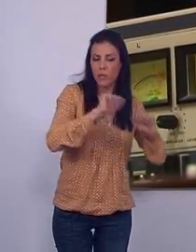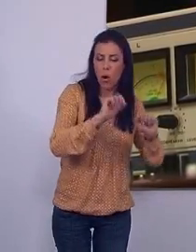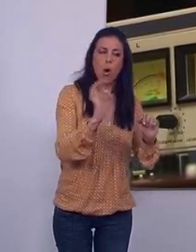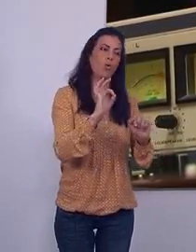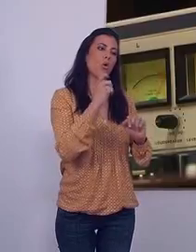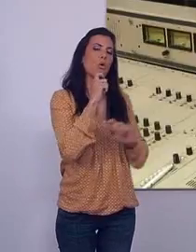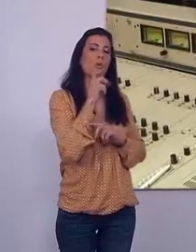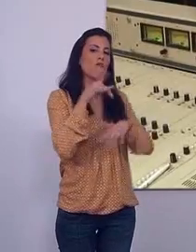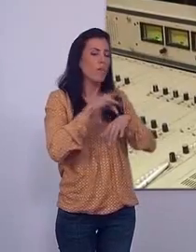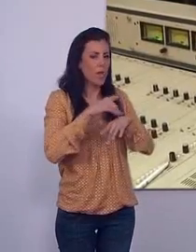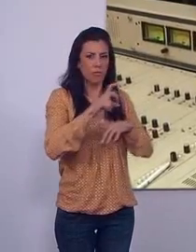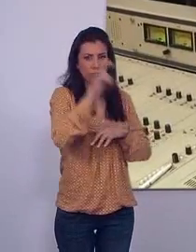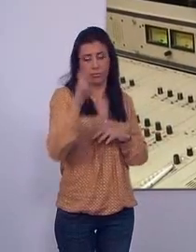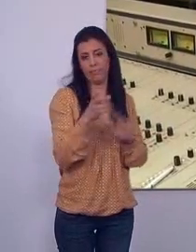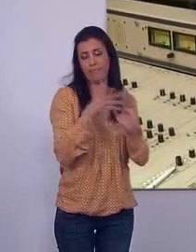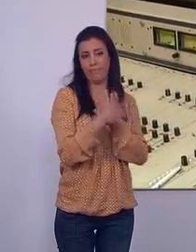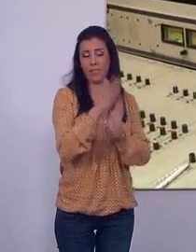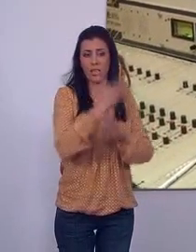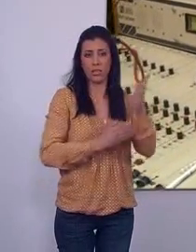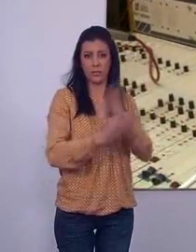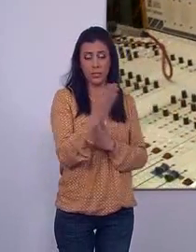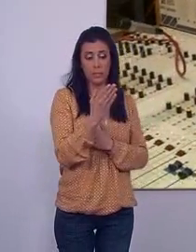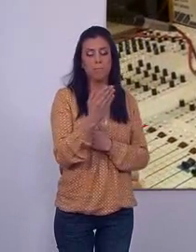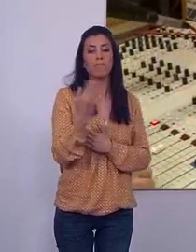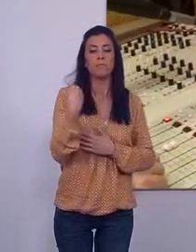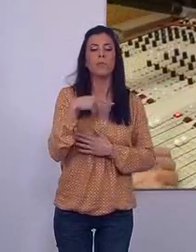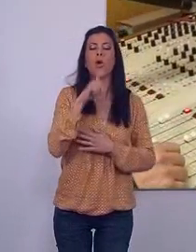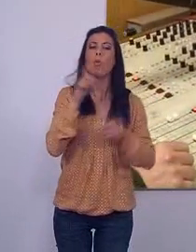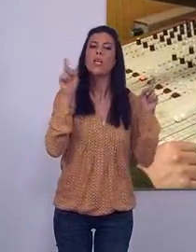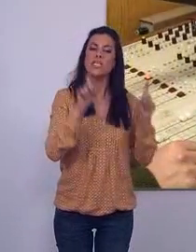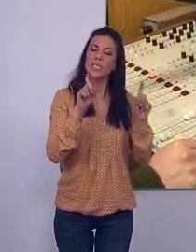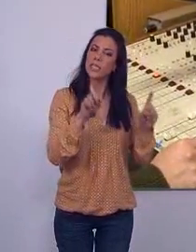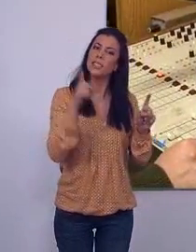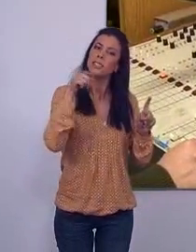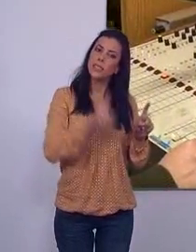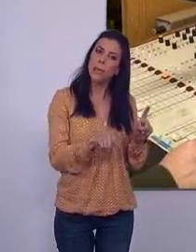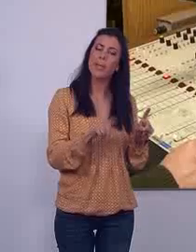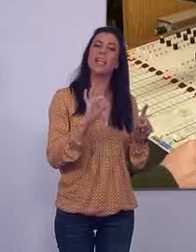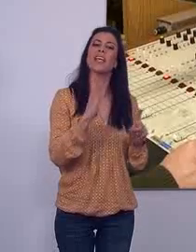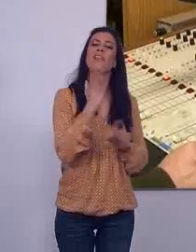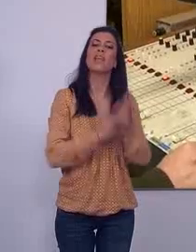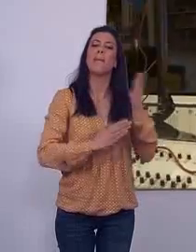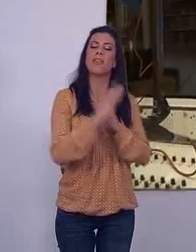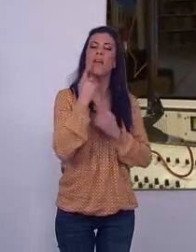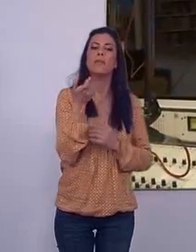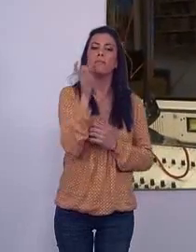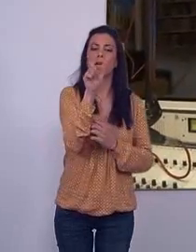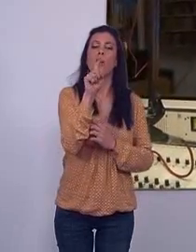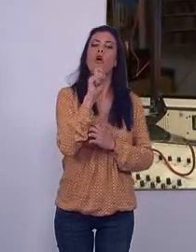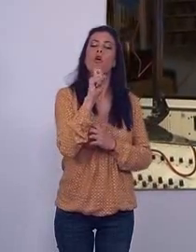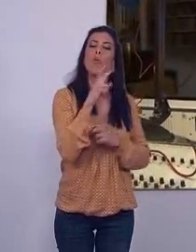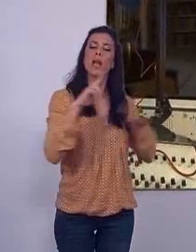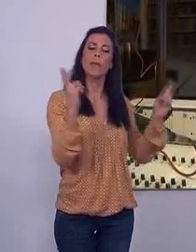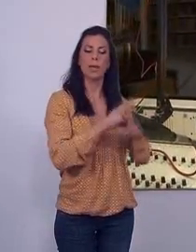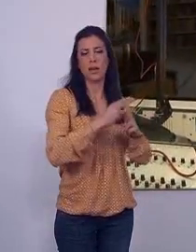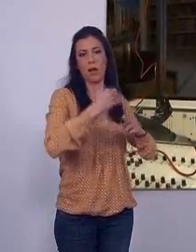de prevención de determinadas enfermedades se trata de una ventana a través de la cual se enseña y educa sobre la discapacidad